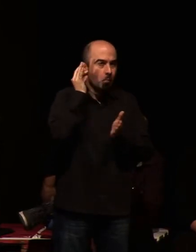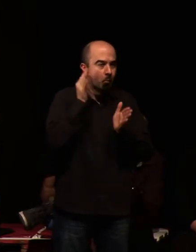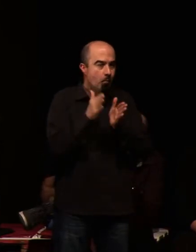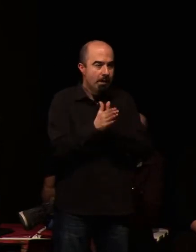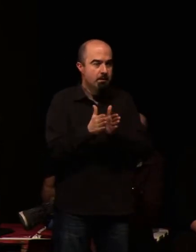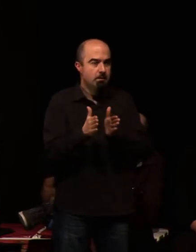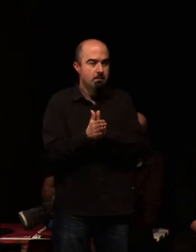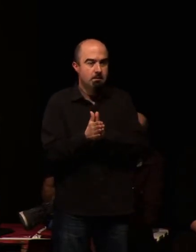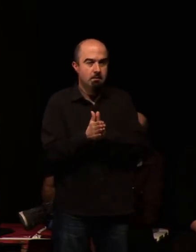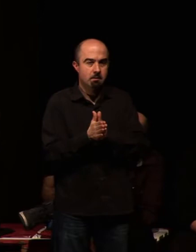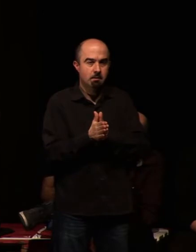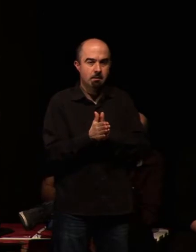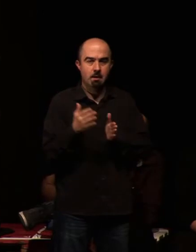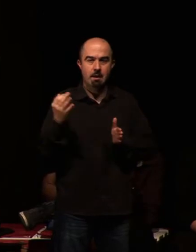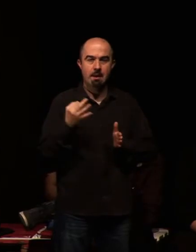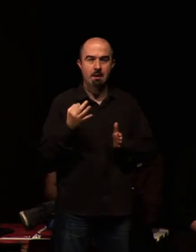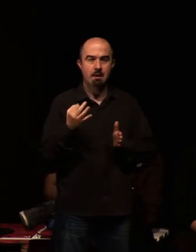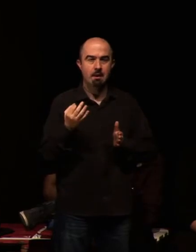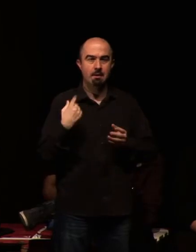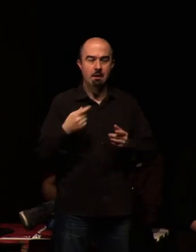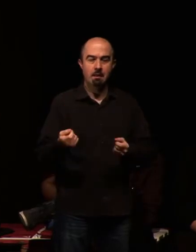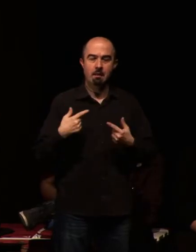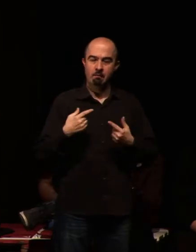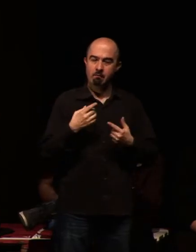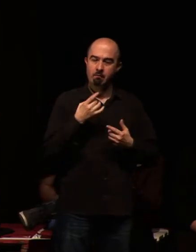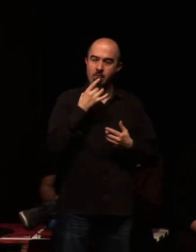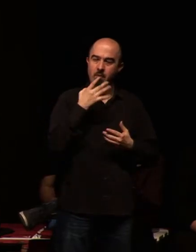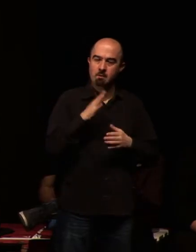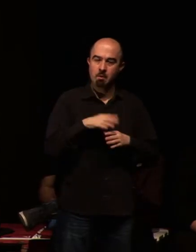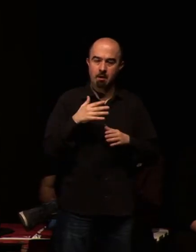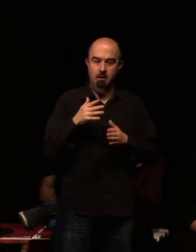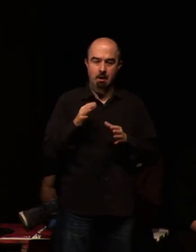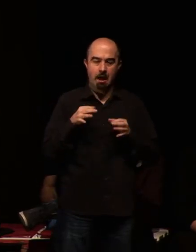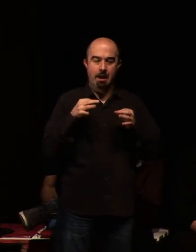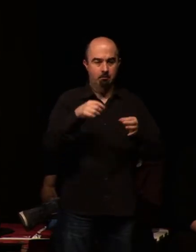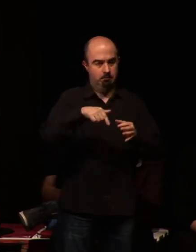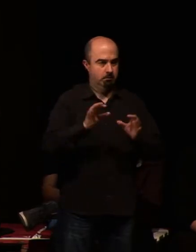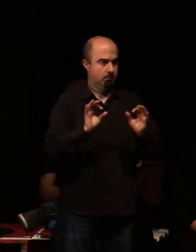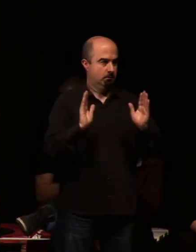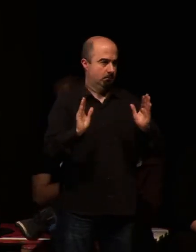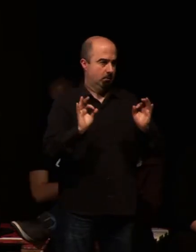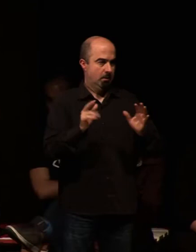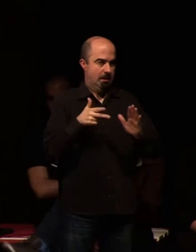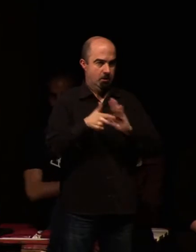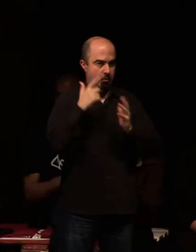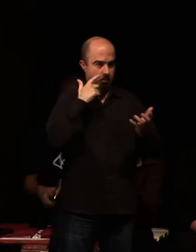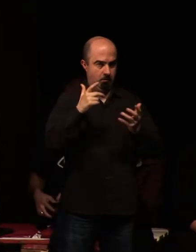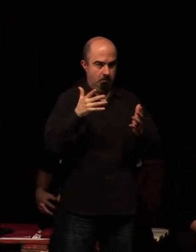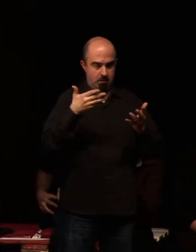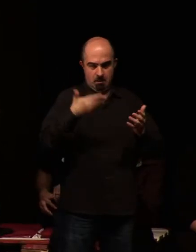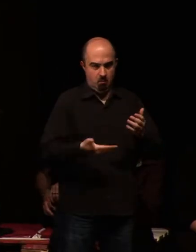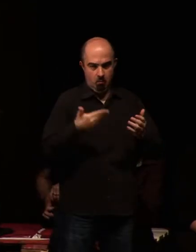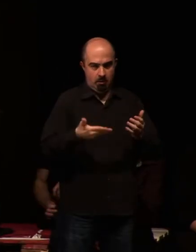aquelles companyes que ens han facilitat que arribéssim en aquest moment històric amb un fil